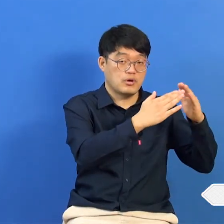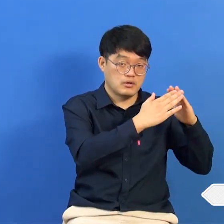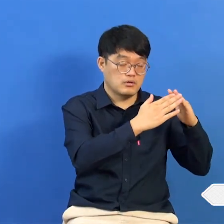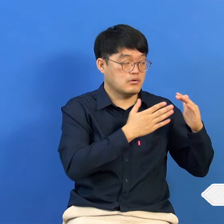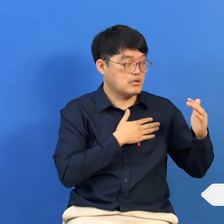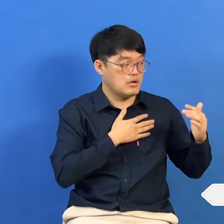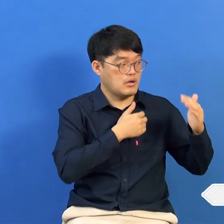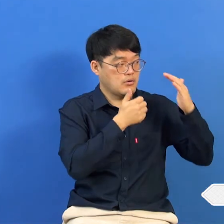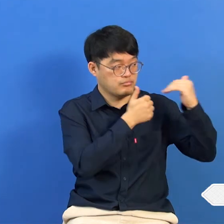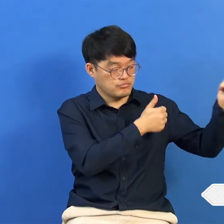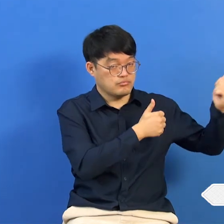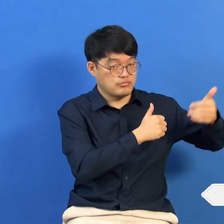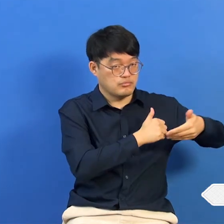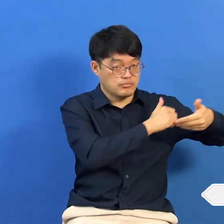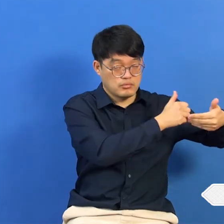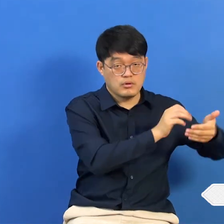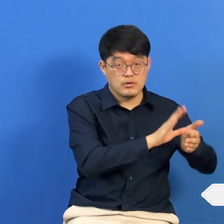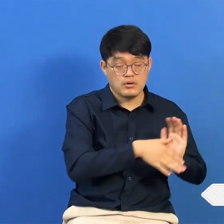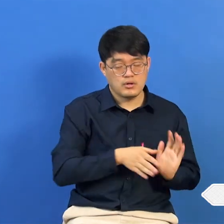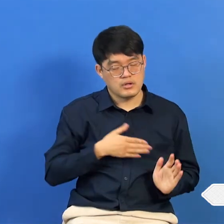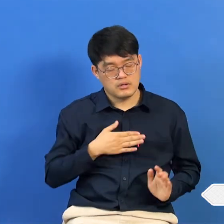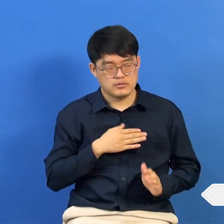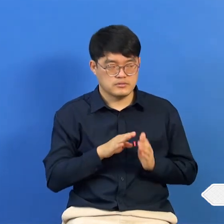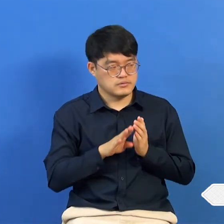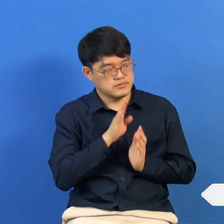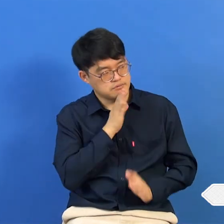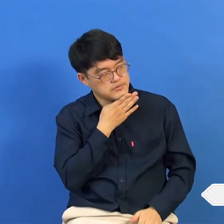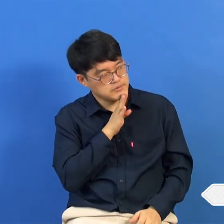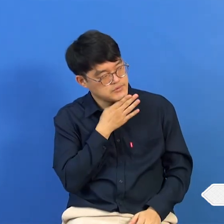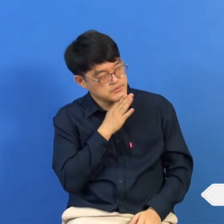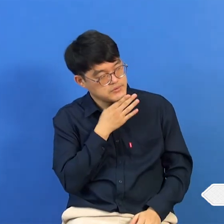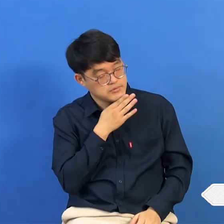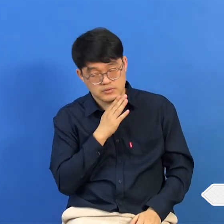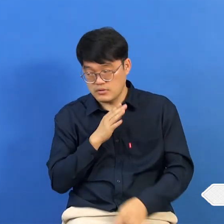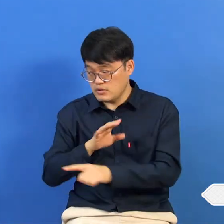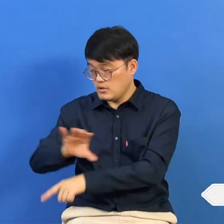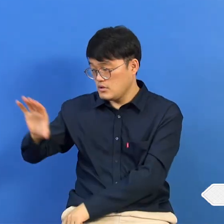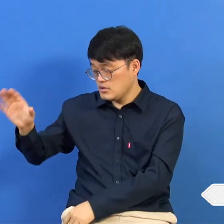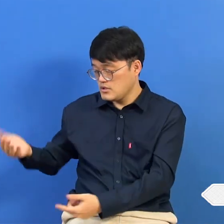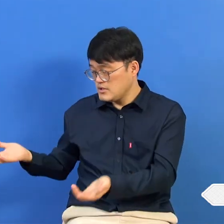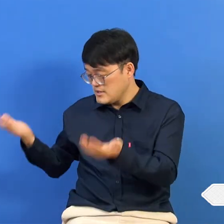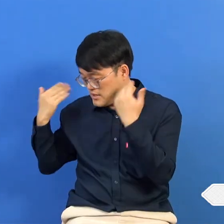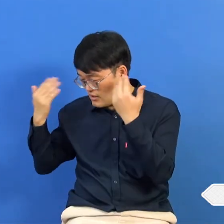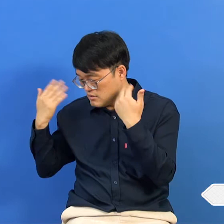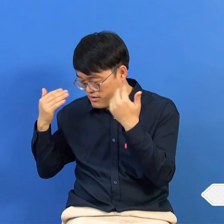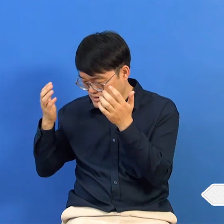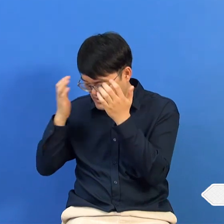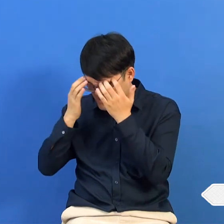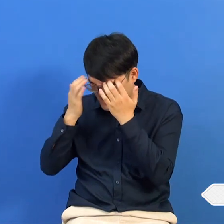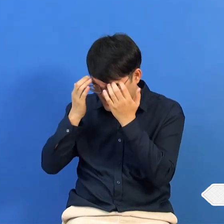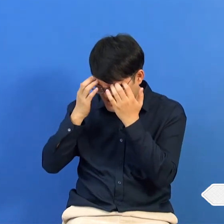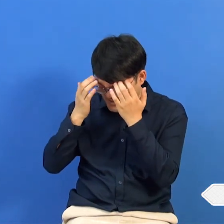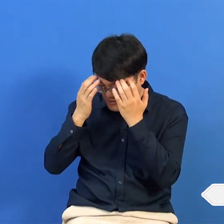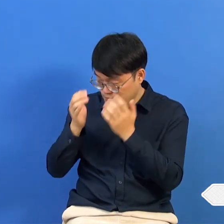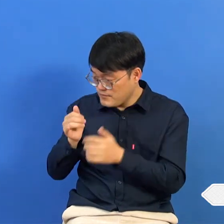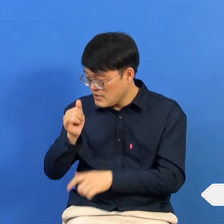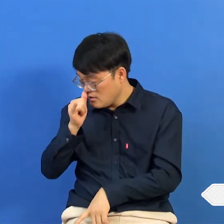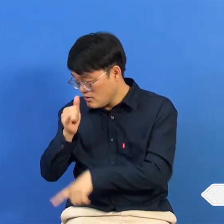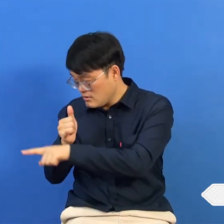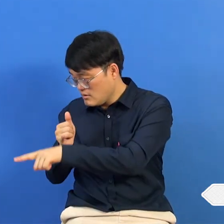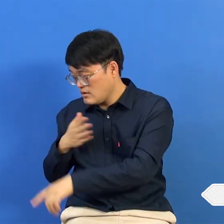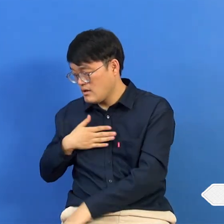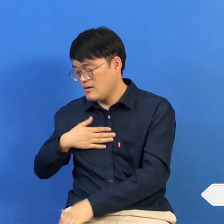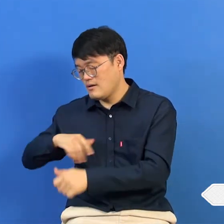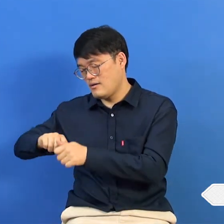했습니다. 하나님께서 신학교에 시련이 일어나게 해가지고 시련의 바람이 불게 해서 저를 그냥 억지로